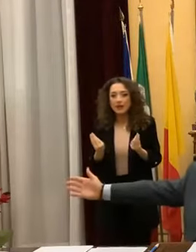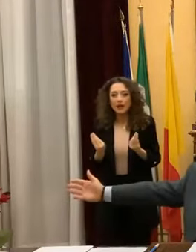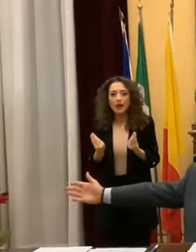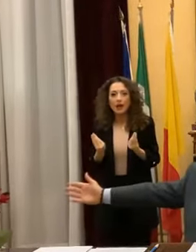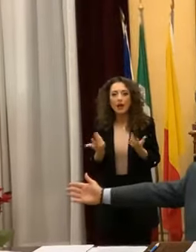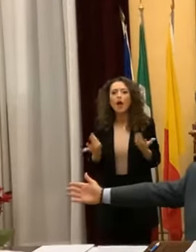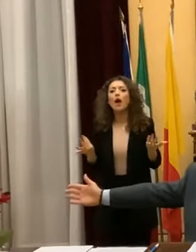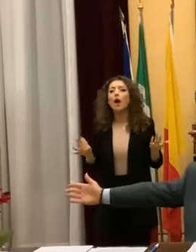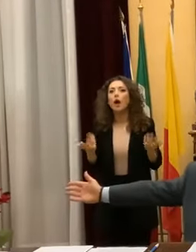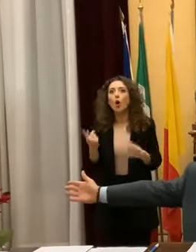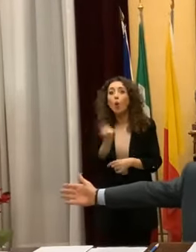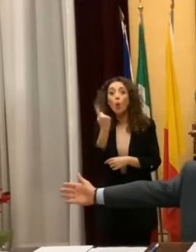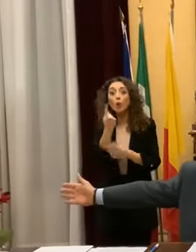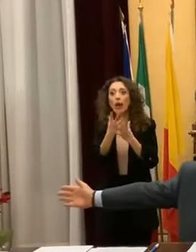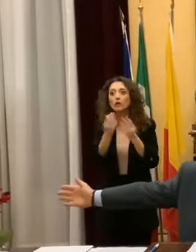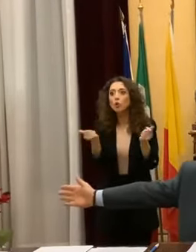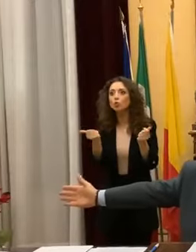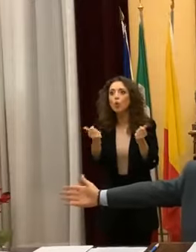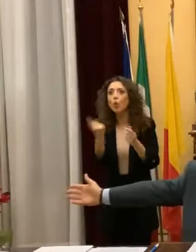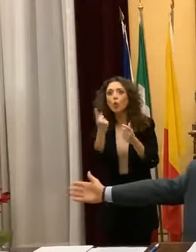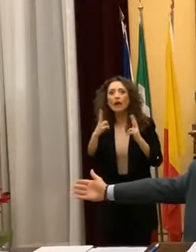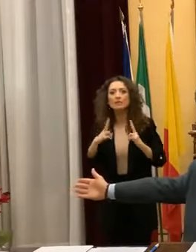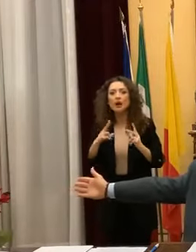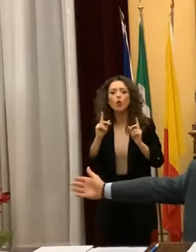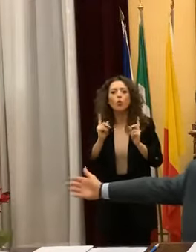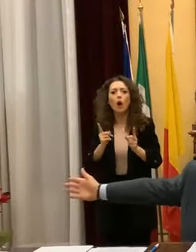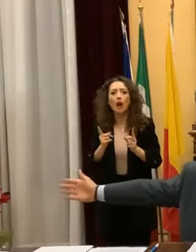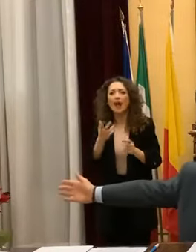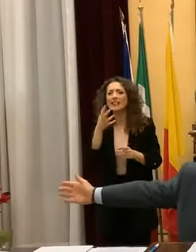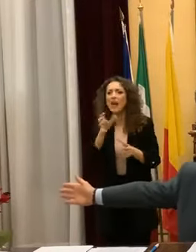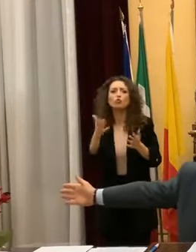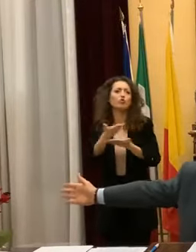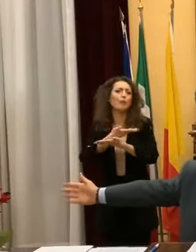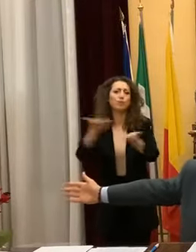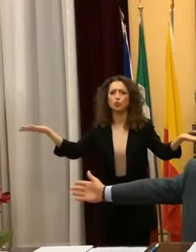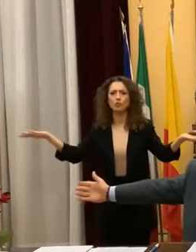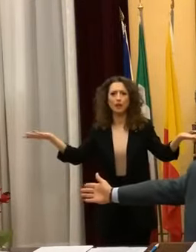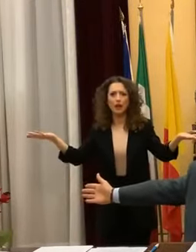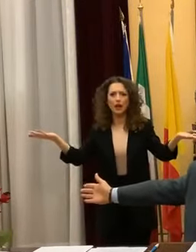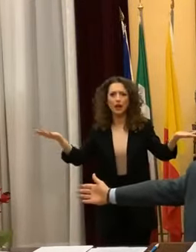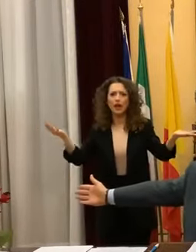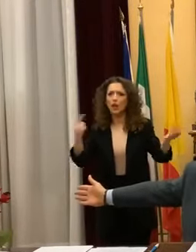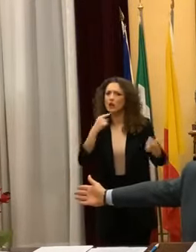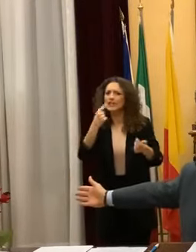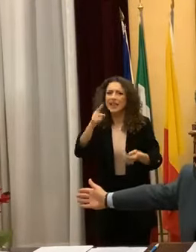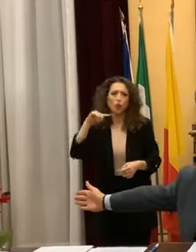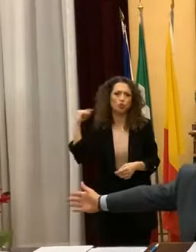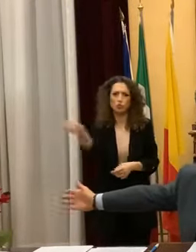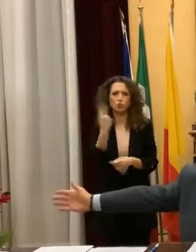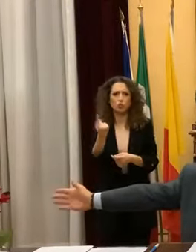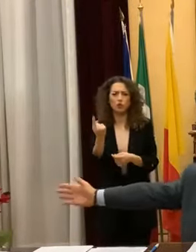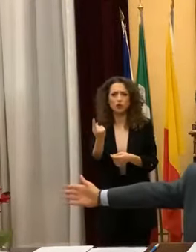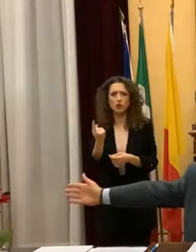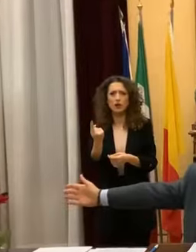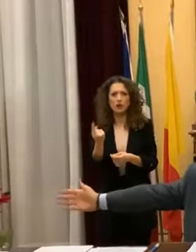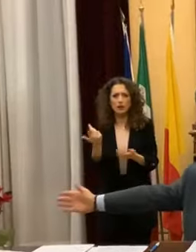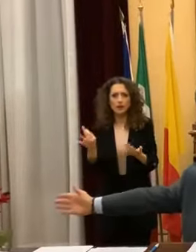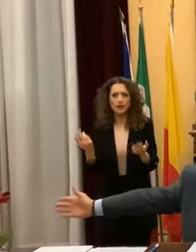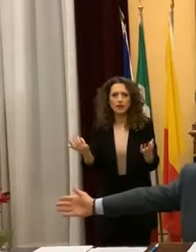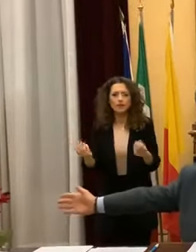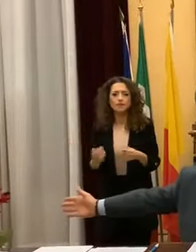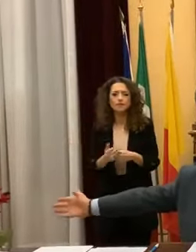denuncia pubblica, l'unica cosa che mi rimane è quella buttitta che dice a un popolo: se ci ruba una lingua è perso per sempre, se non ricordo